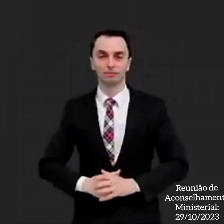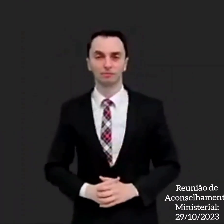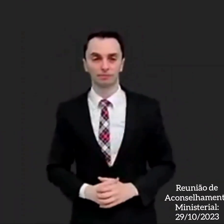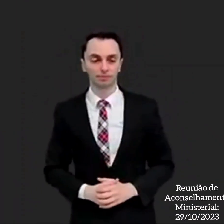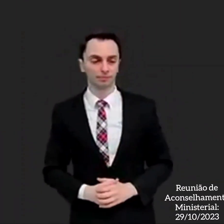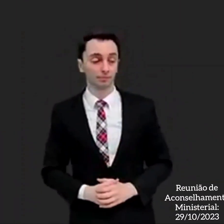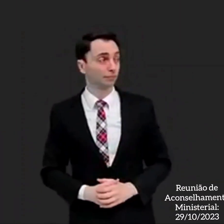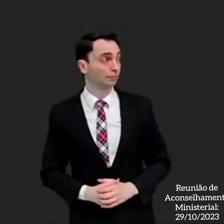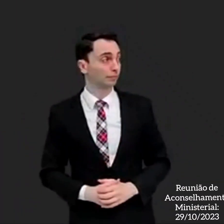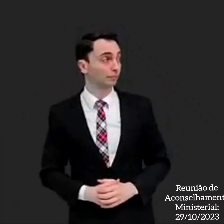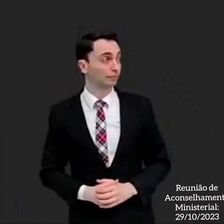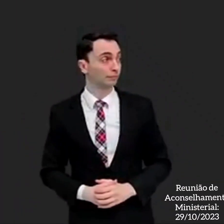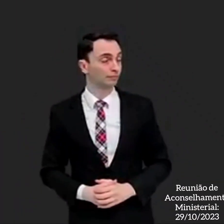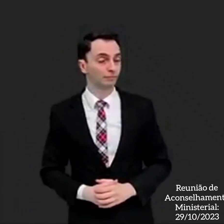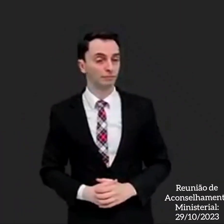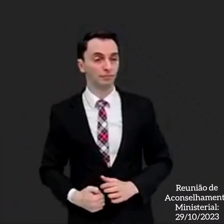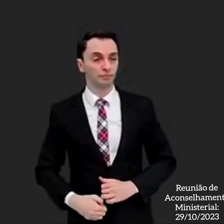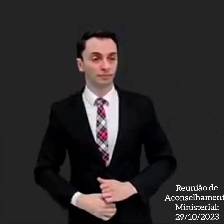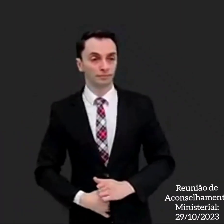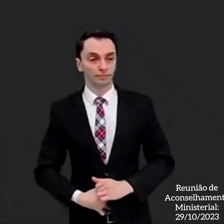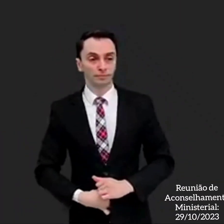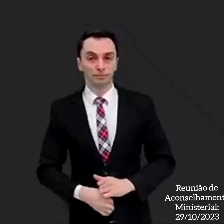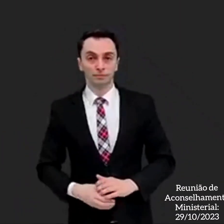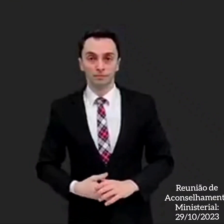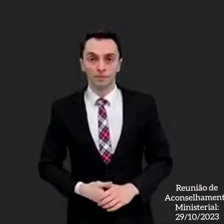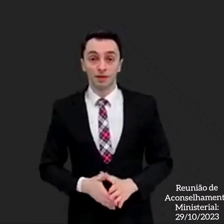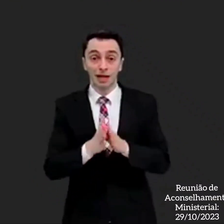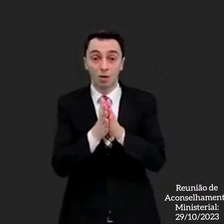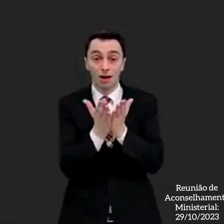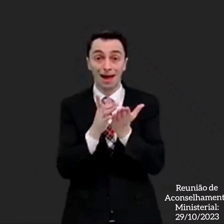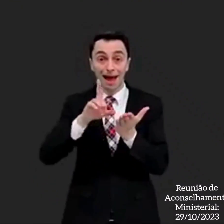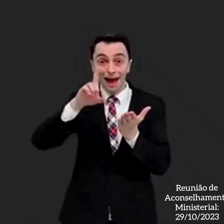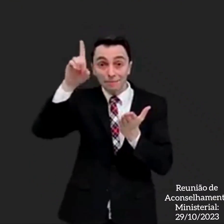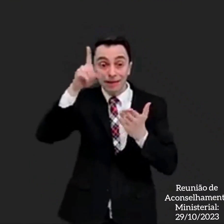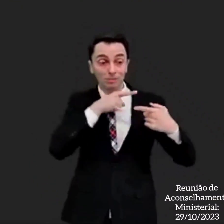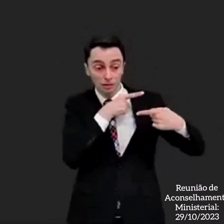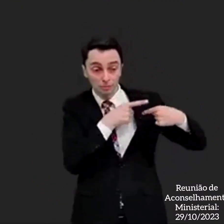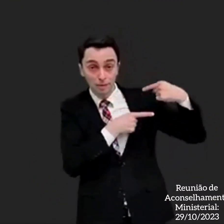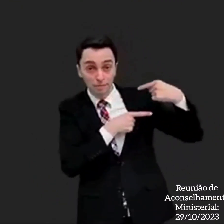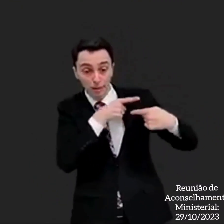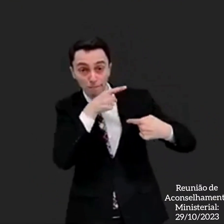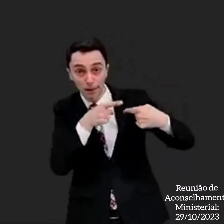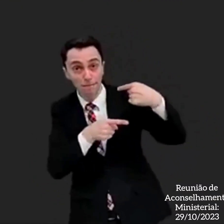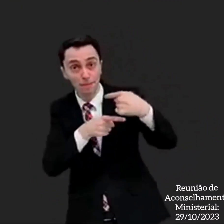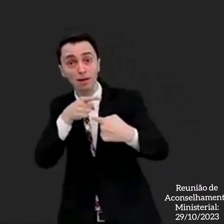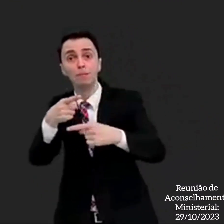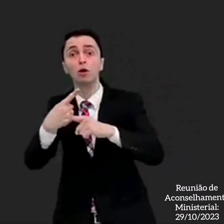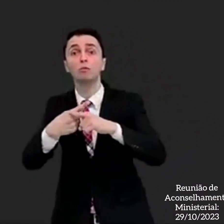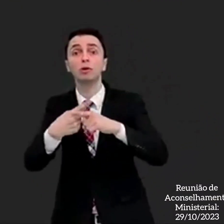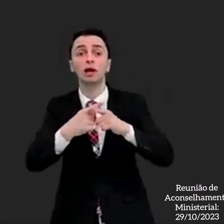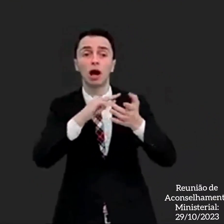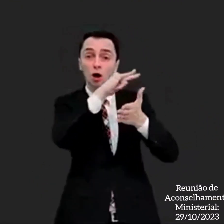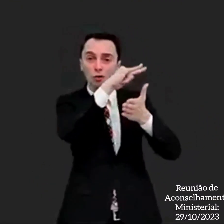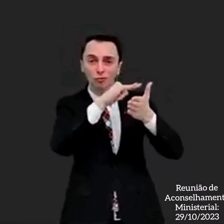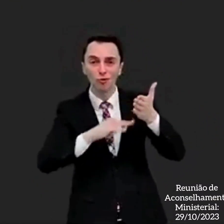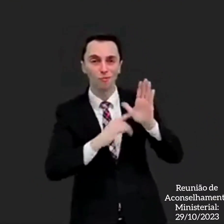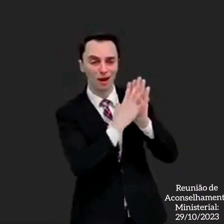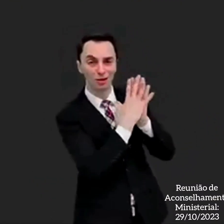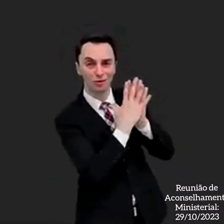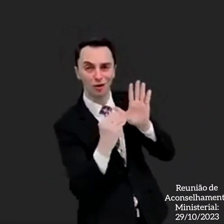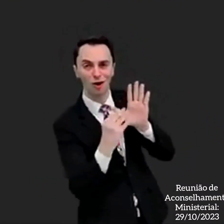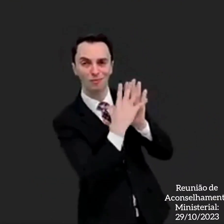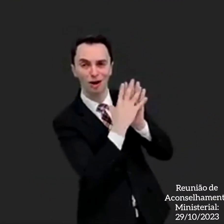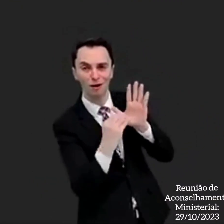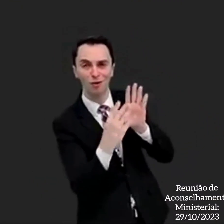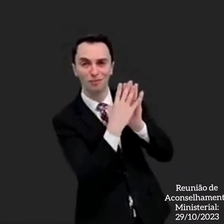se perpetua por intermédio das cópias dos originais. Essa é a nossa